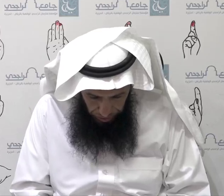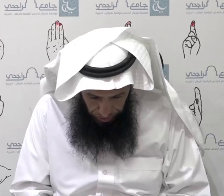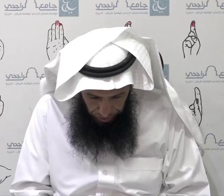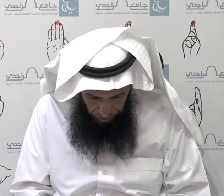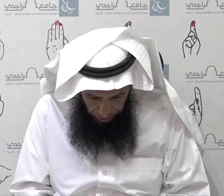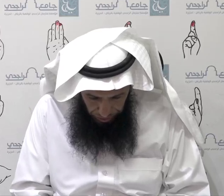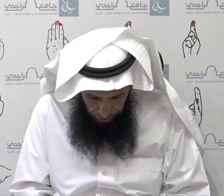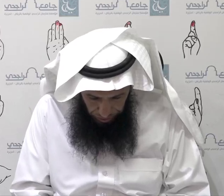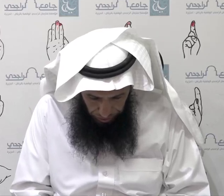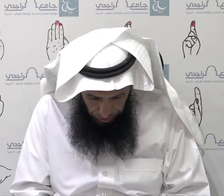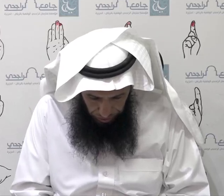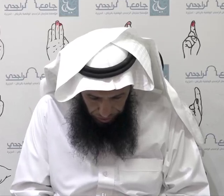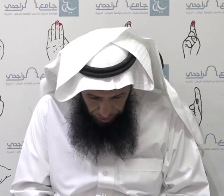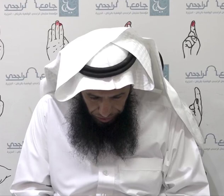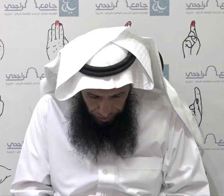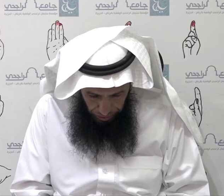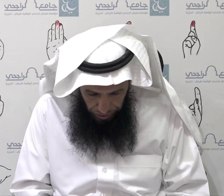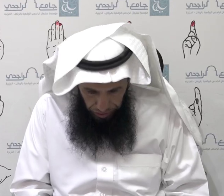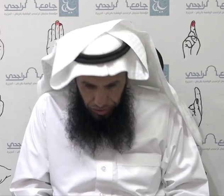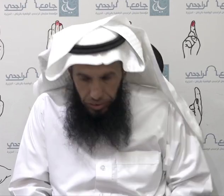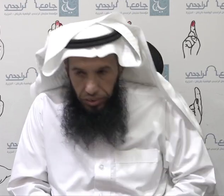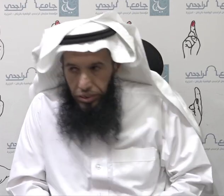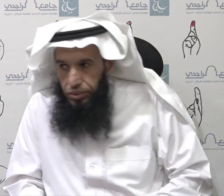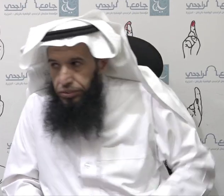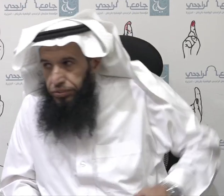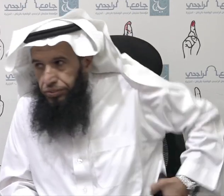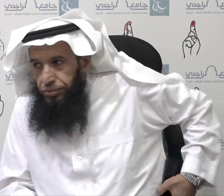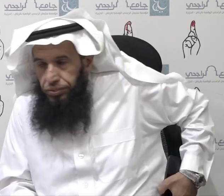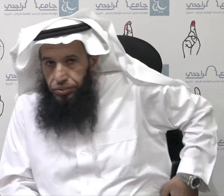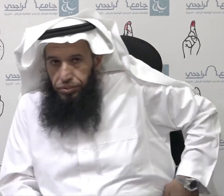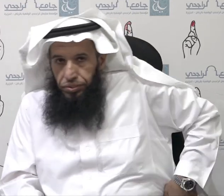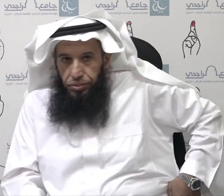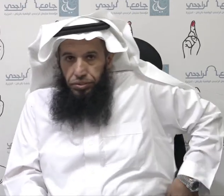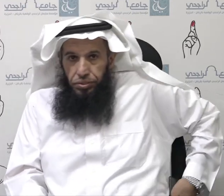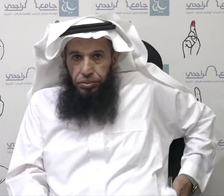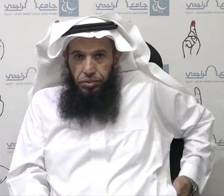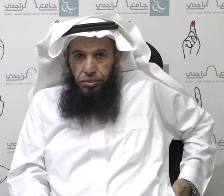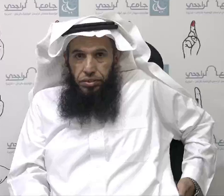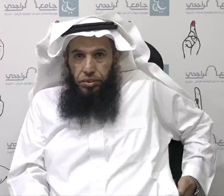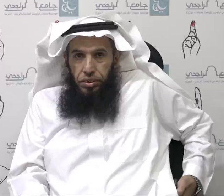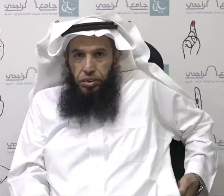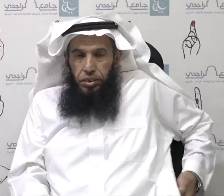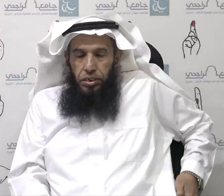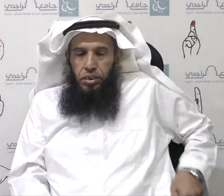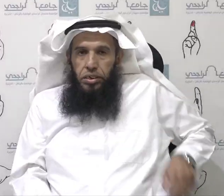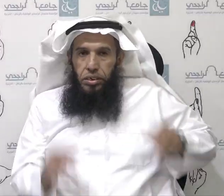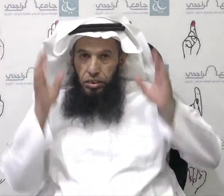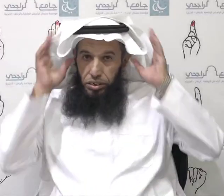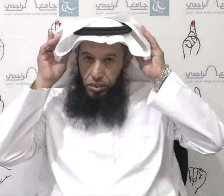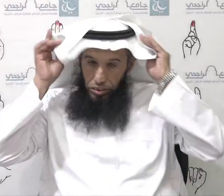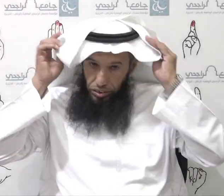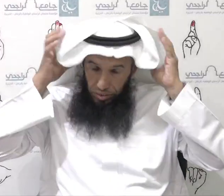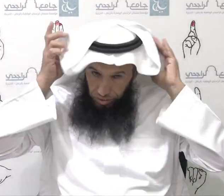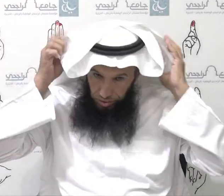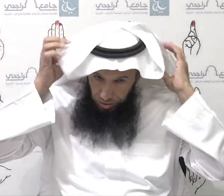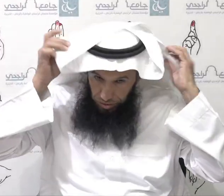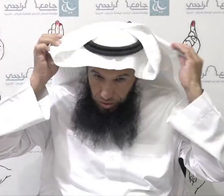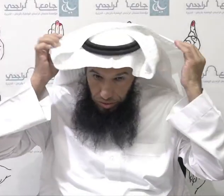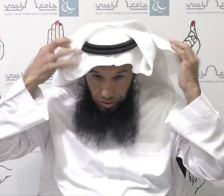وكأنها نسج من الخيال أو ضرب من الأحلام، إنما كأنها